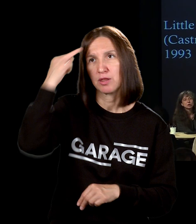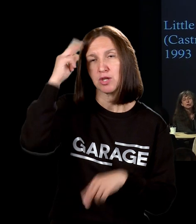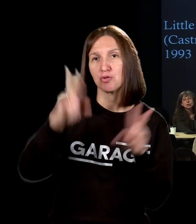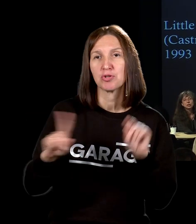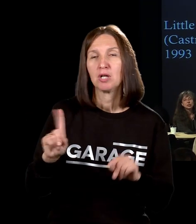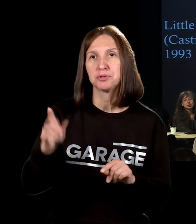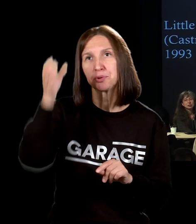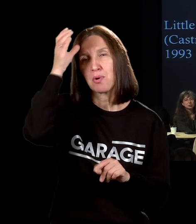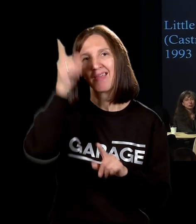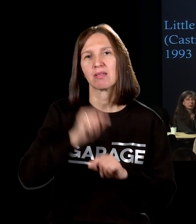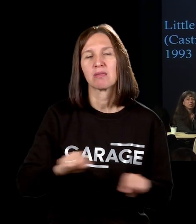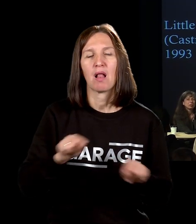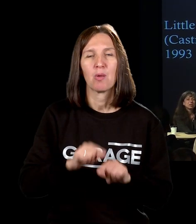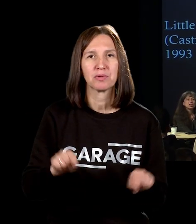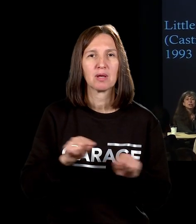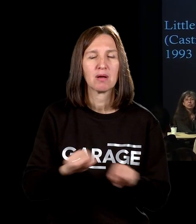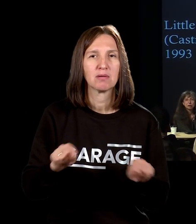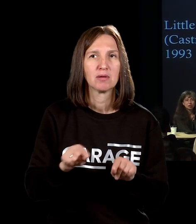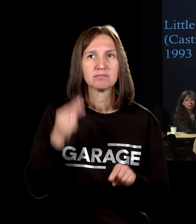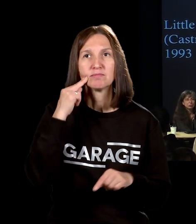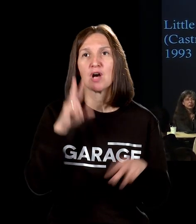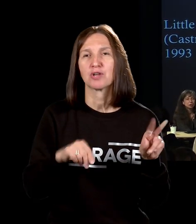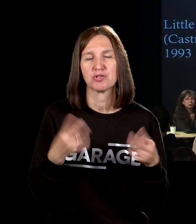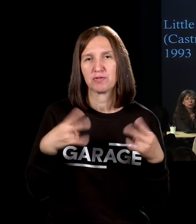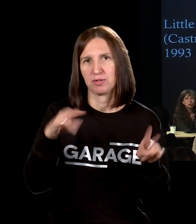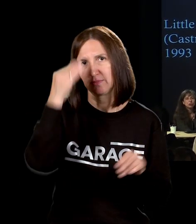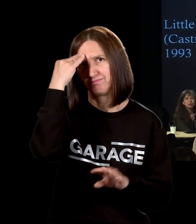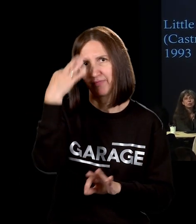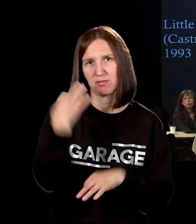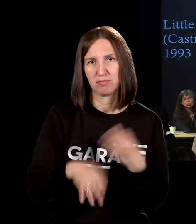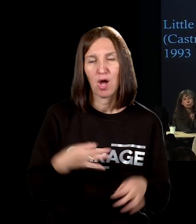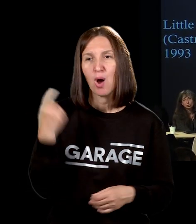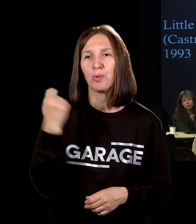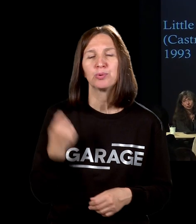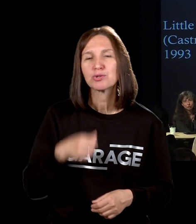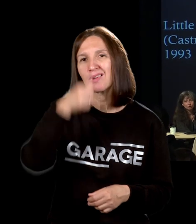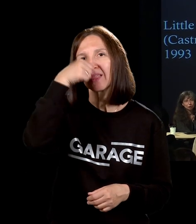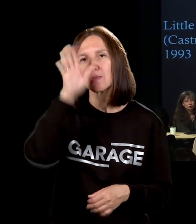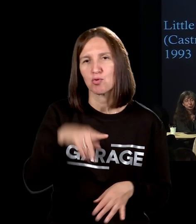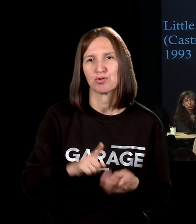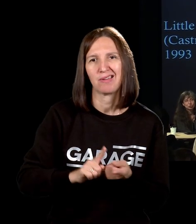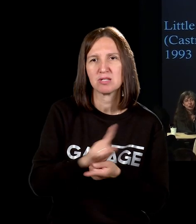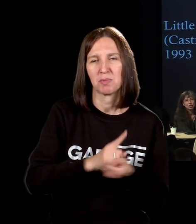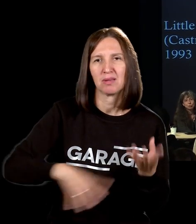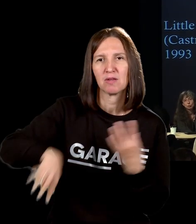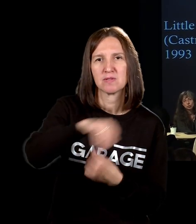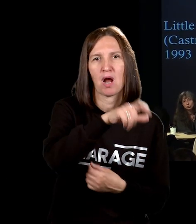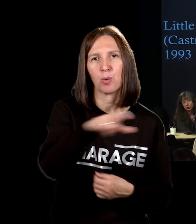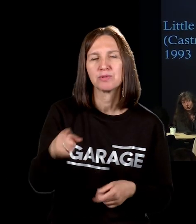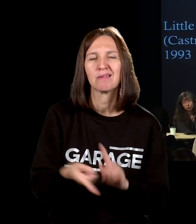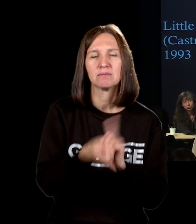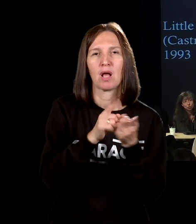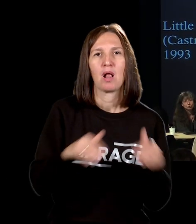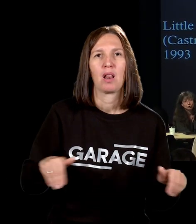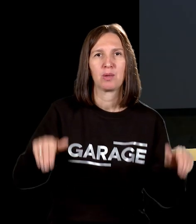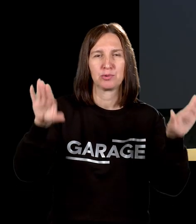идеология просвещения это рассчитывать на это бессмысленно, что художники не могут изменить людей к лучшему, что художники не могут